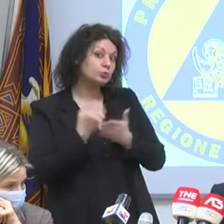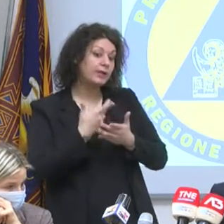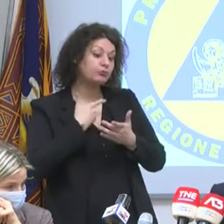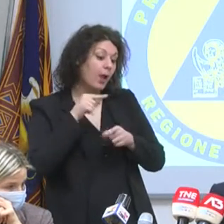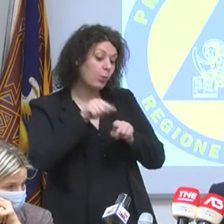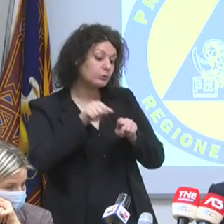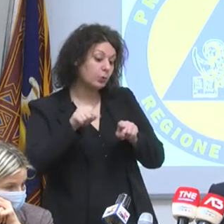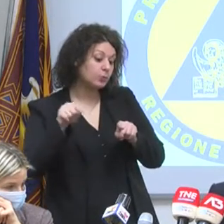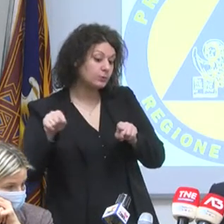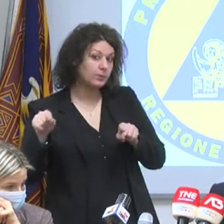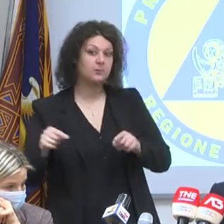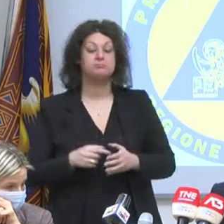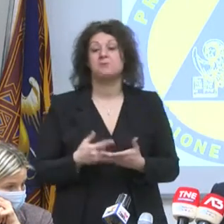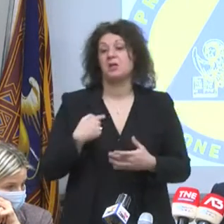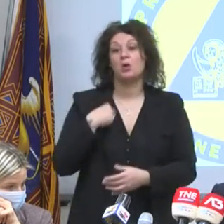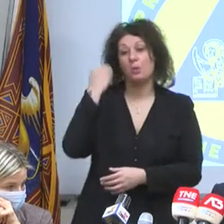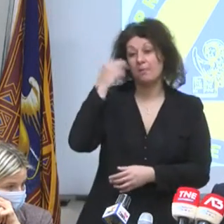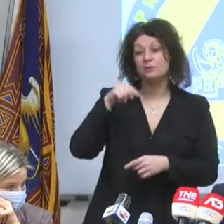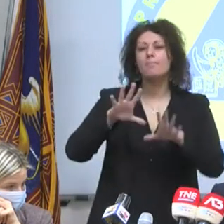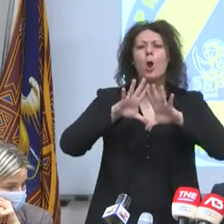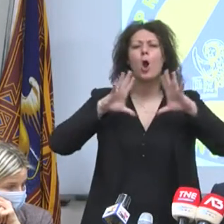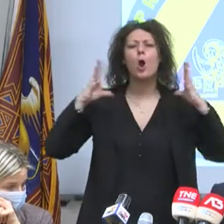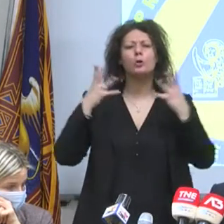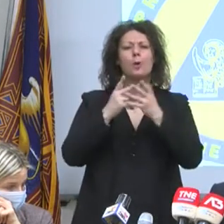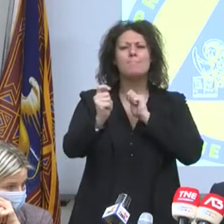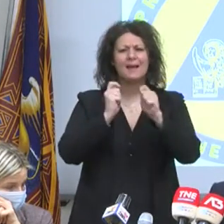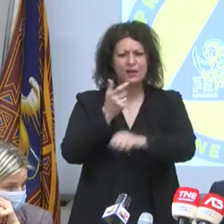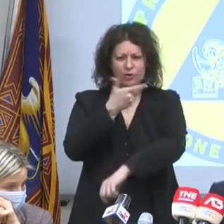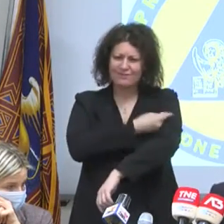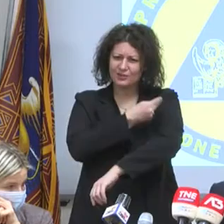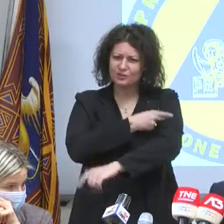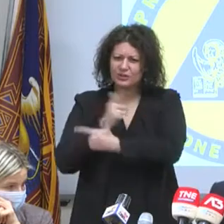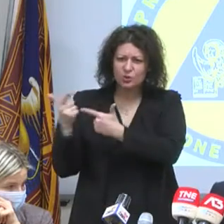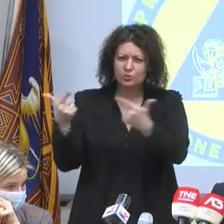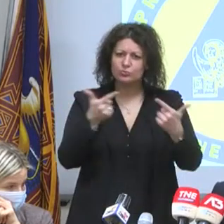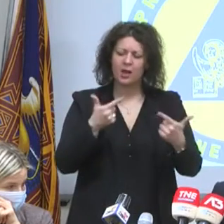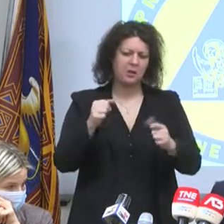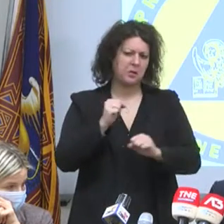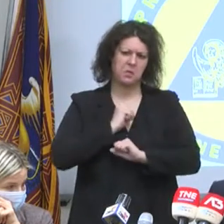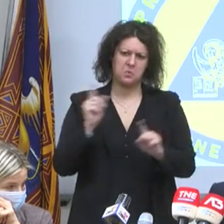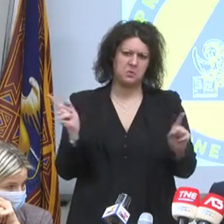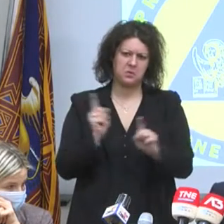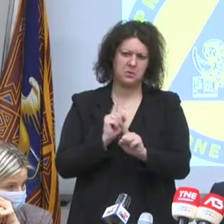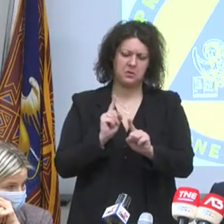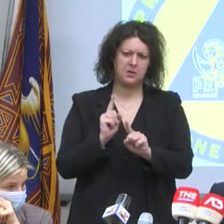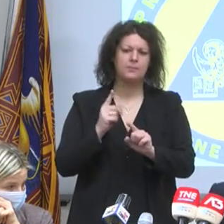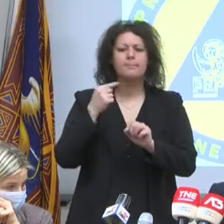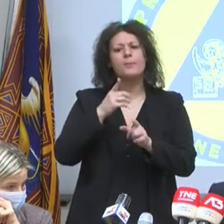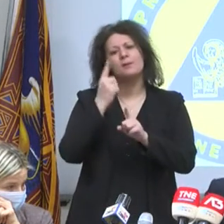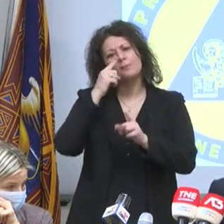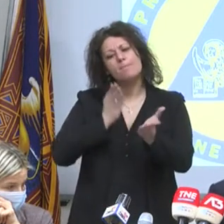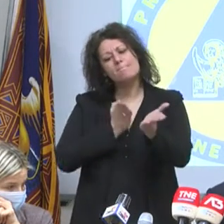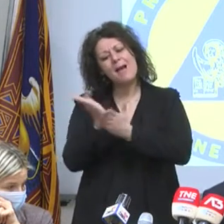mercato mondiale non ci siano vaccini a disposizione per per il retail o per dei canali non istituzionali